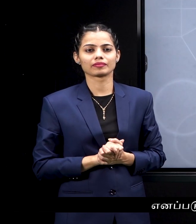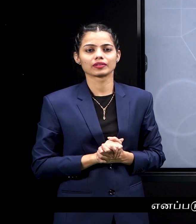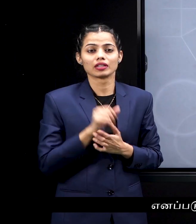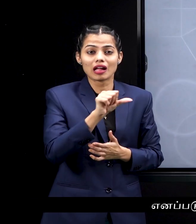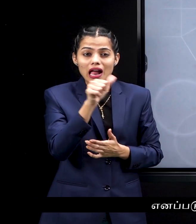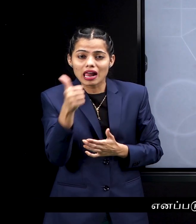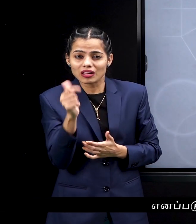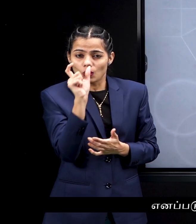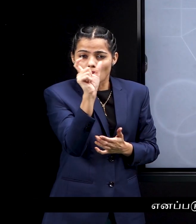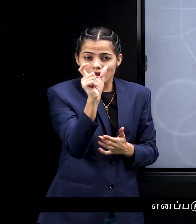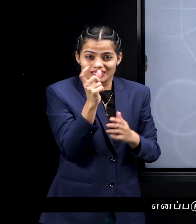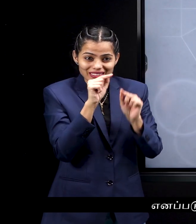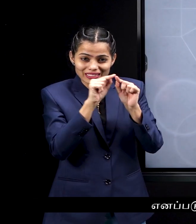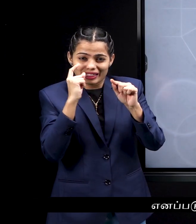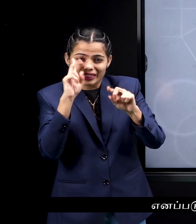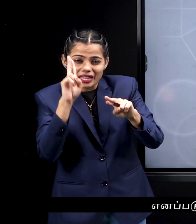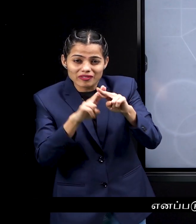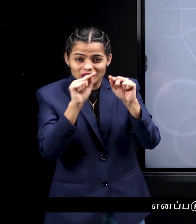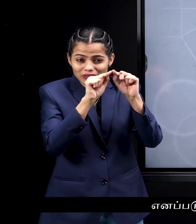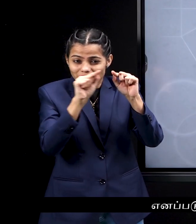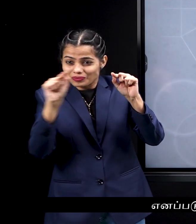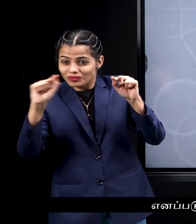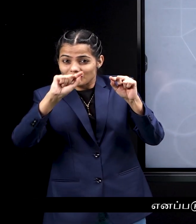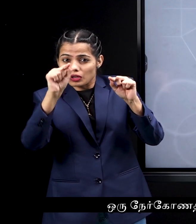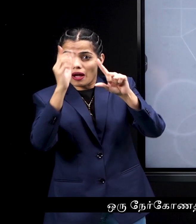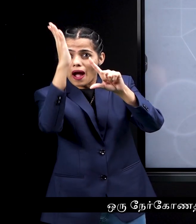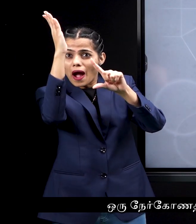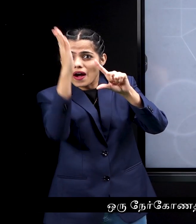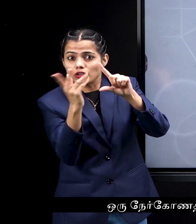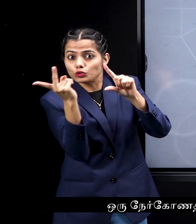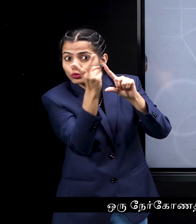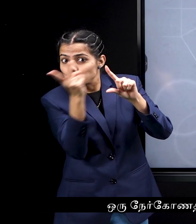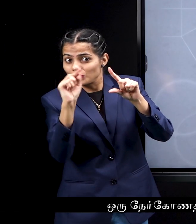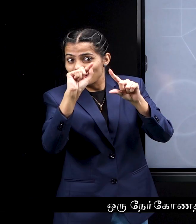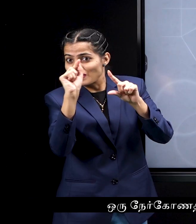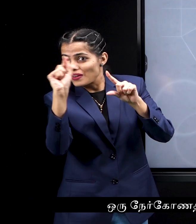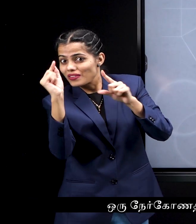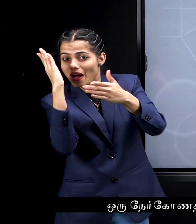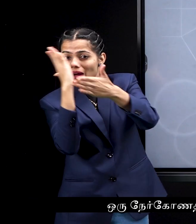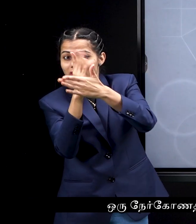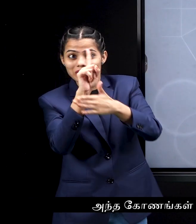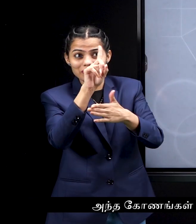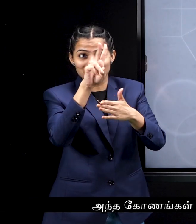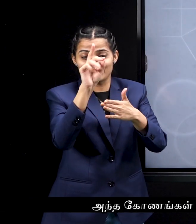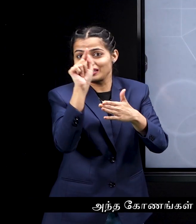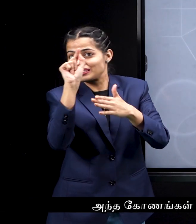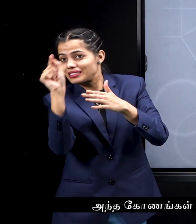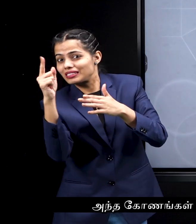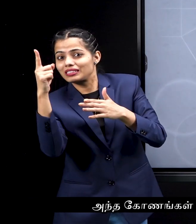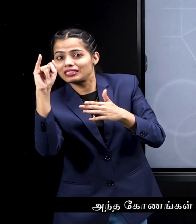வேறு வார்த்தைகளில் கூறுவதானால், ஒரு நேர்க்கோணத்தை உருவாக்க இரண்டு கோணங்கள் சேர்ந்தால் அந்த கோணங்கள் மிகை நிரப்பு